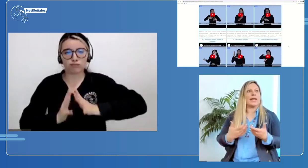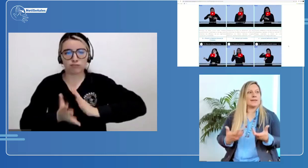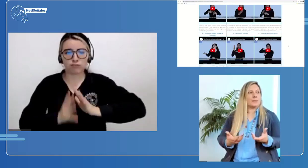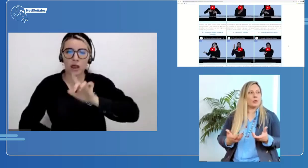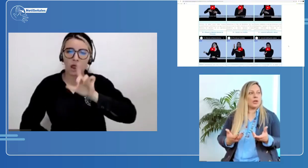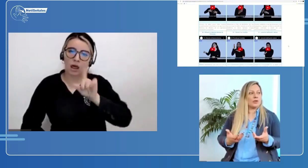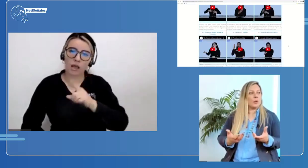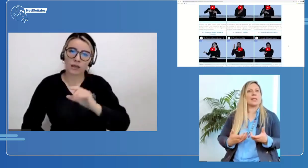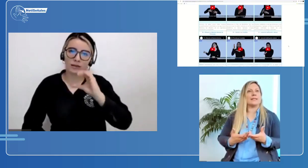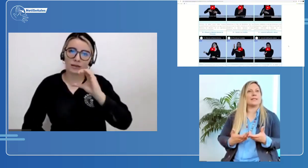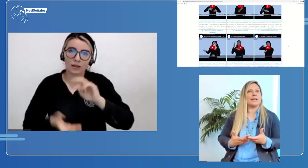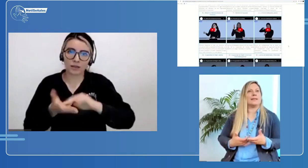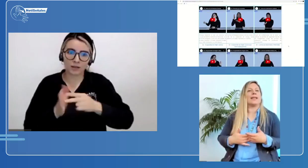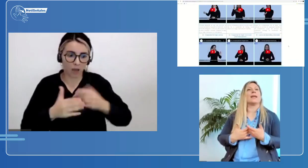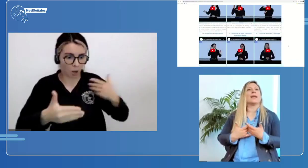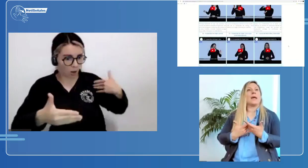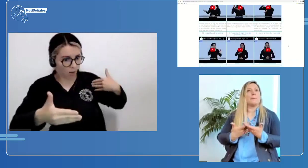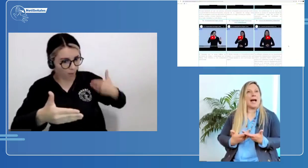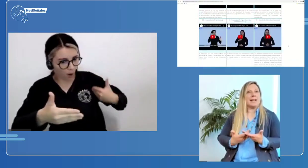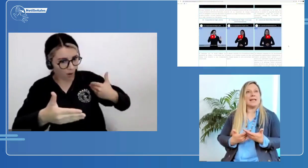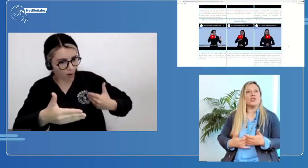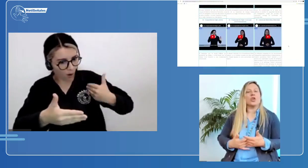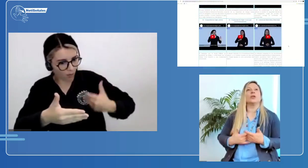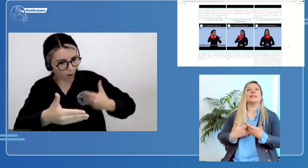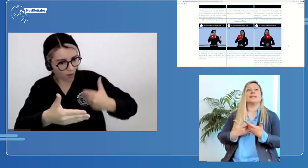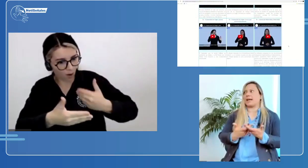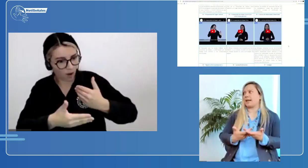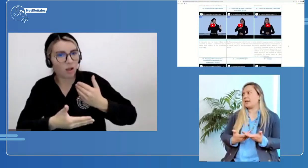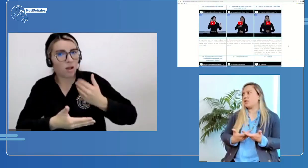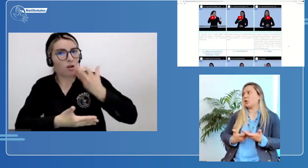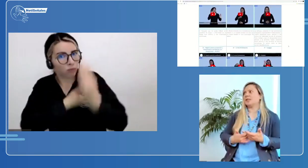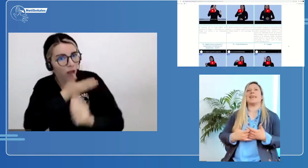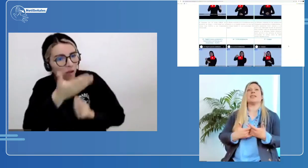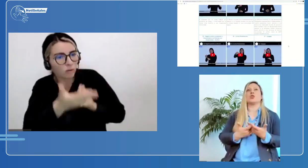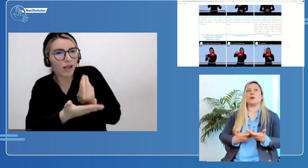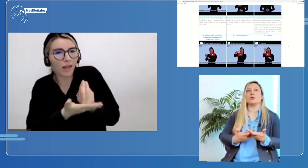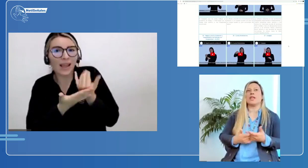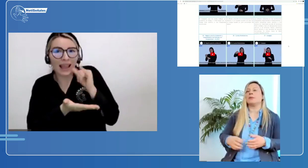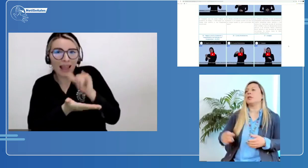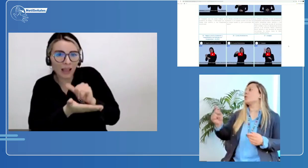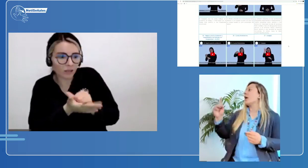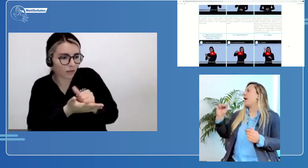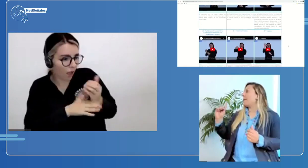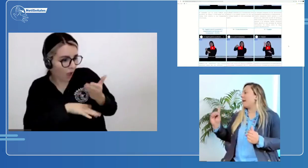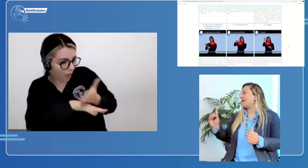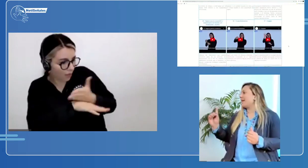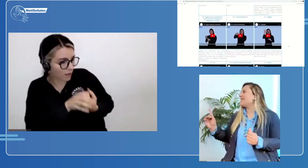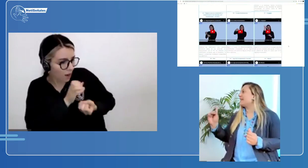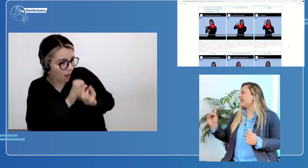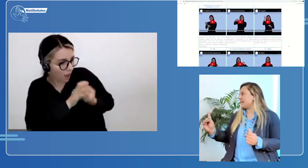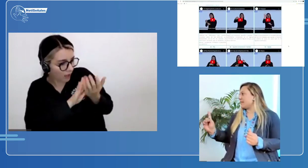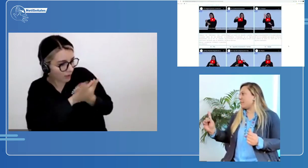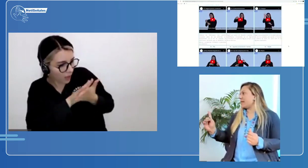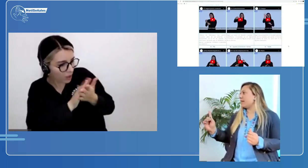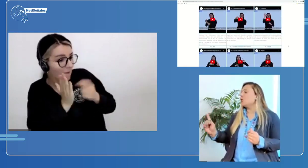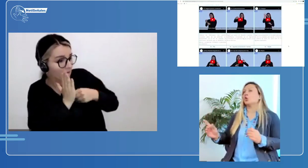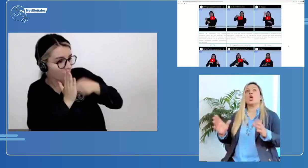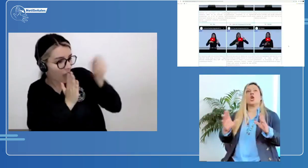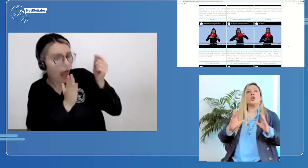este proceso precisamente de validación, de creación de estos nuevos términos, valga decir, del sistema de salud. No